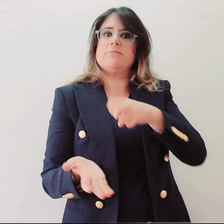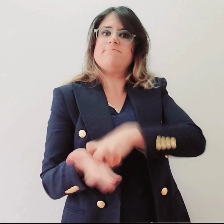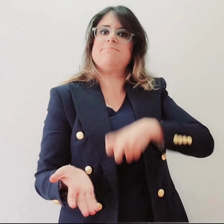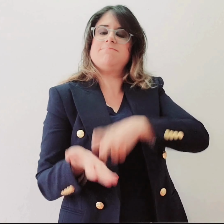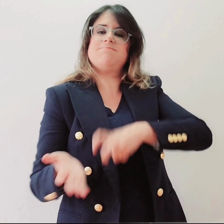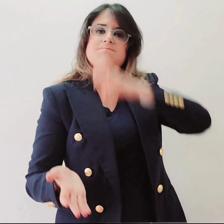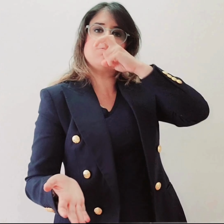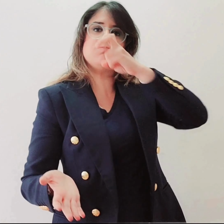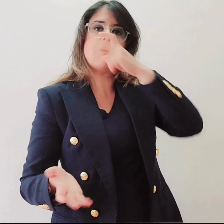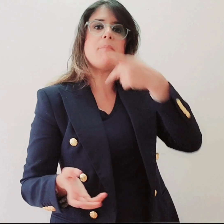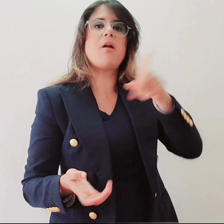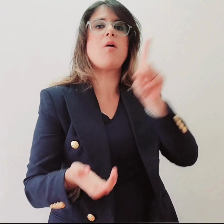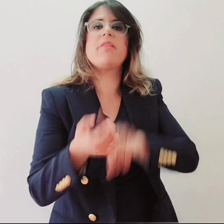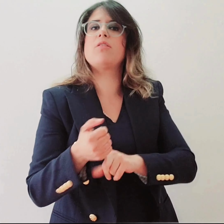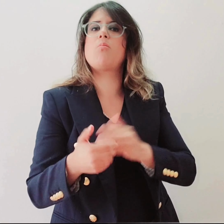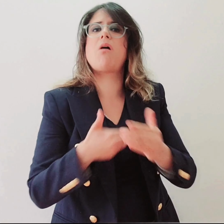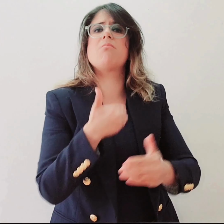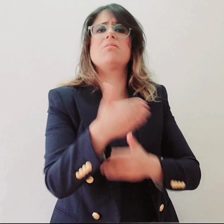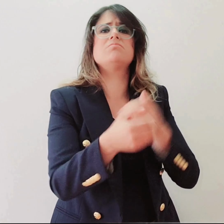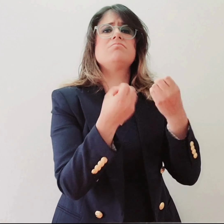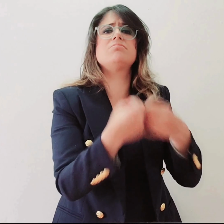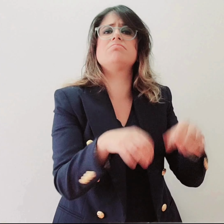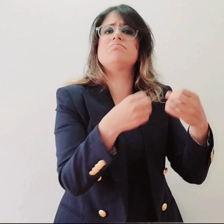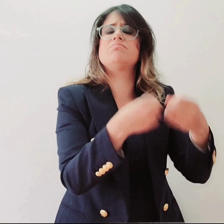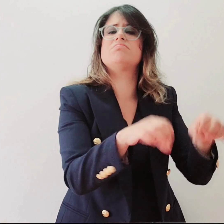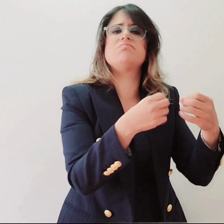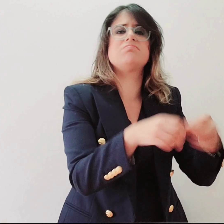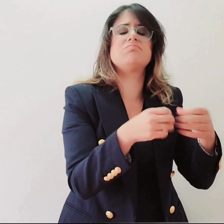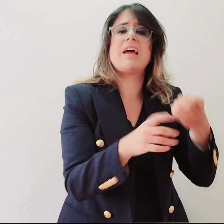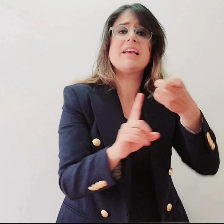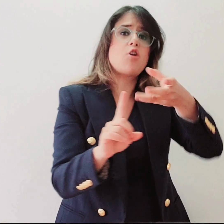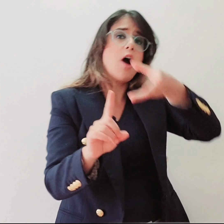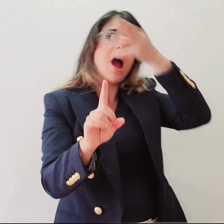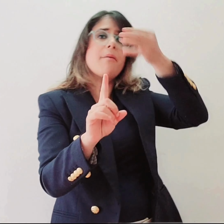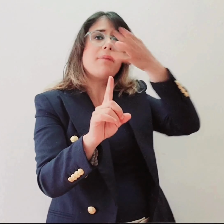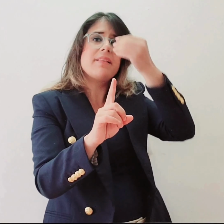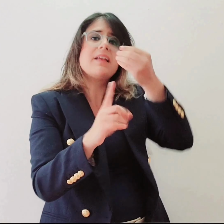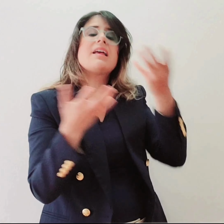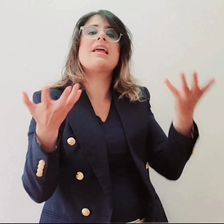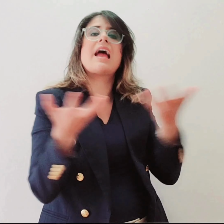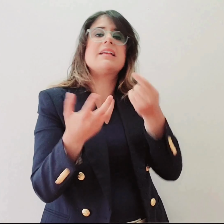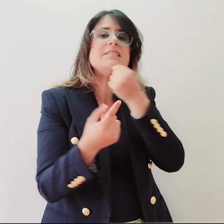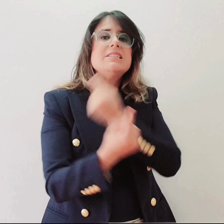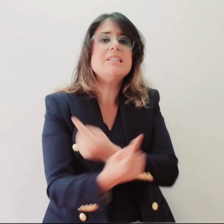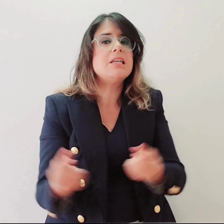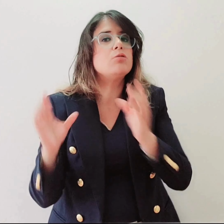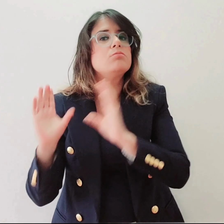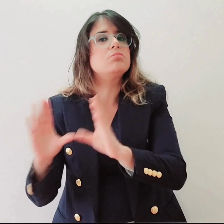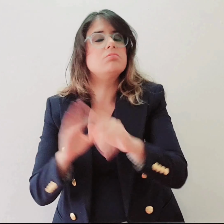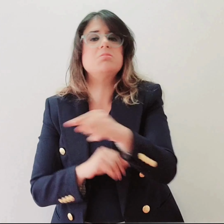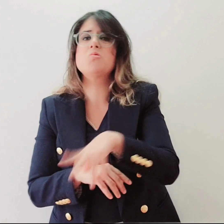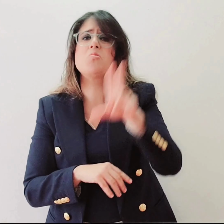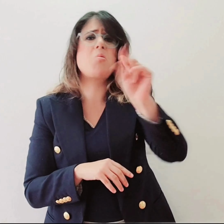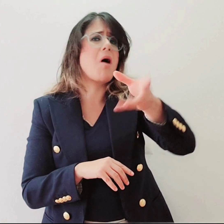a extremos que no vamos a poder cumplir. Y principalmente no tiene nada que ver con el aprendizaje que va a generar en los niños este